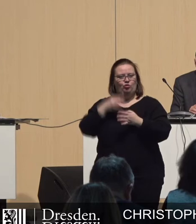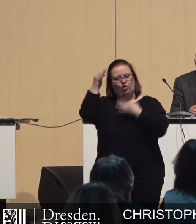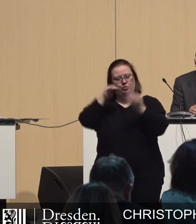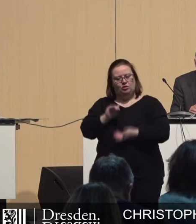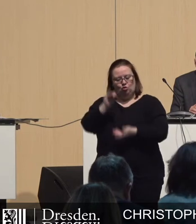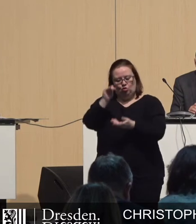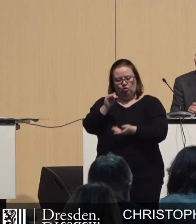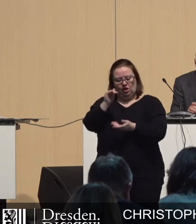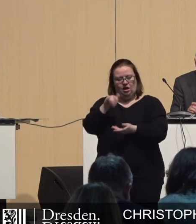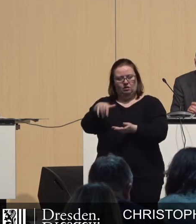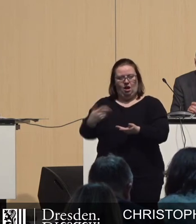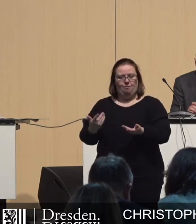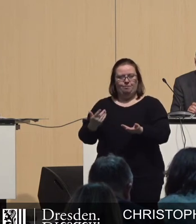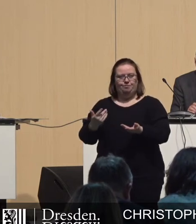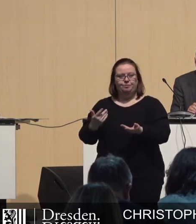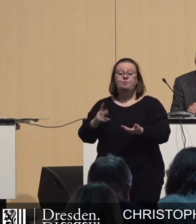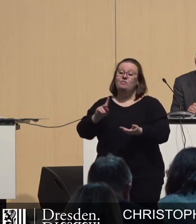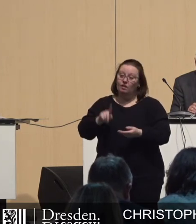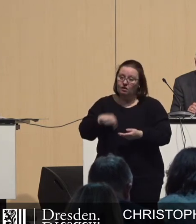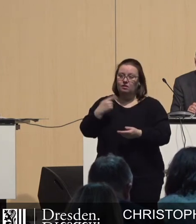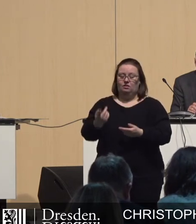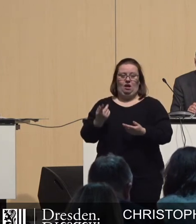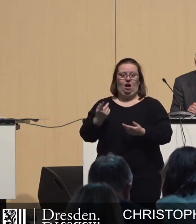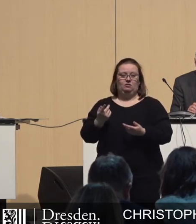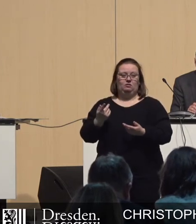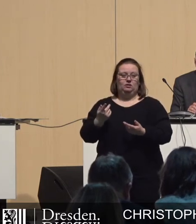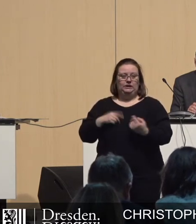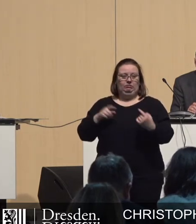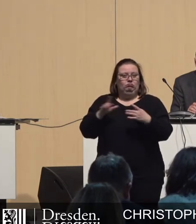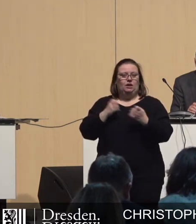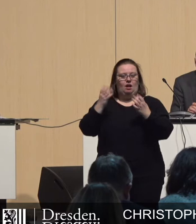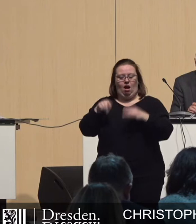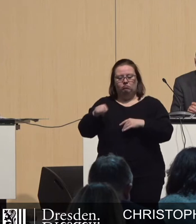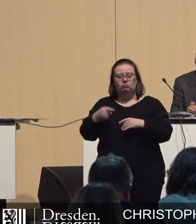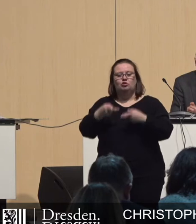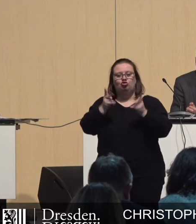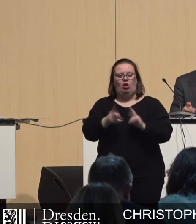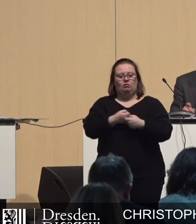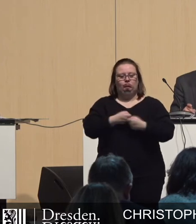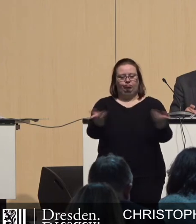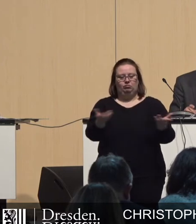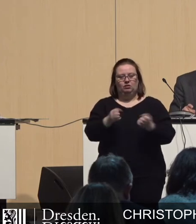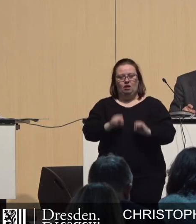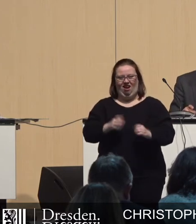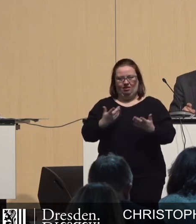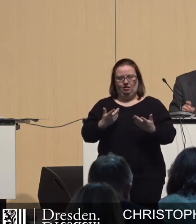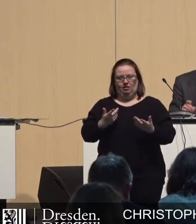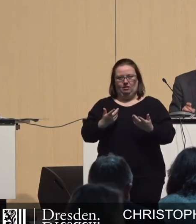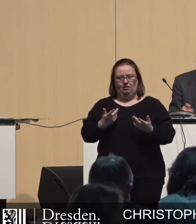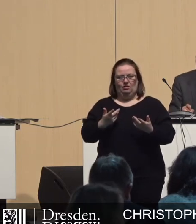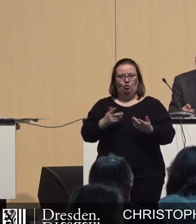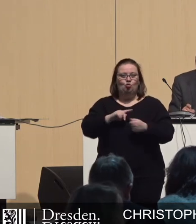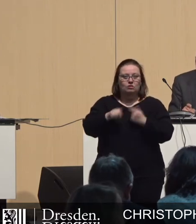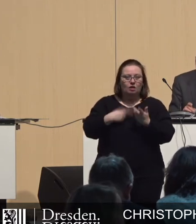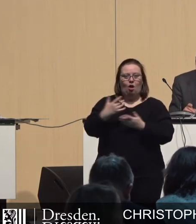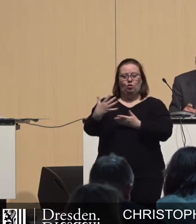Innovationsbudget aufgezeigt wird, dann ist es das Thema, dass das an die Stadt ausgeschüttet wird. Entsprechend